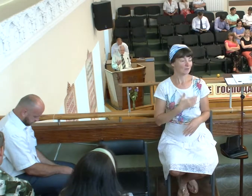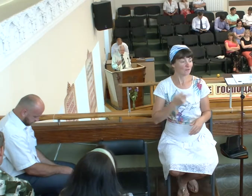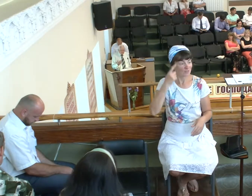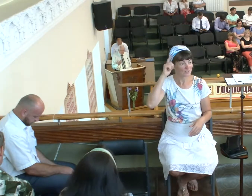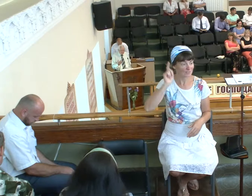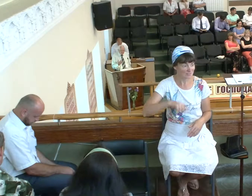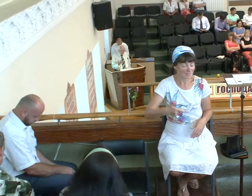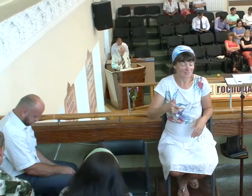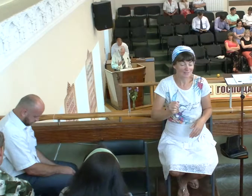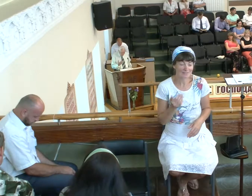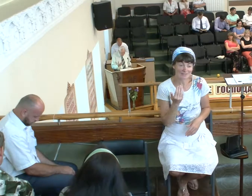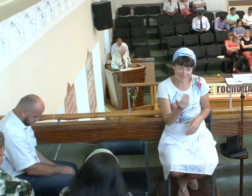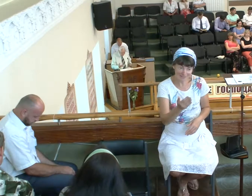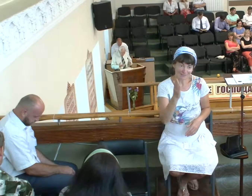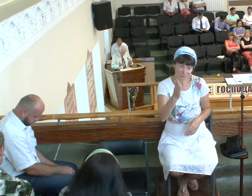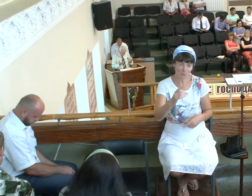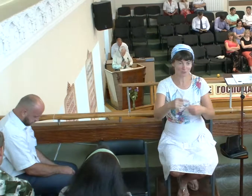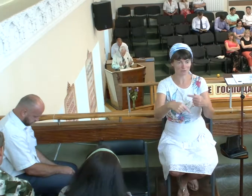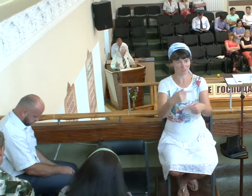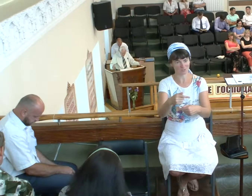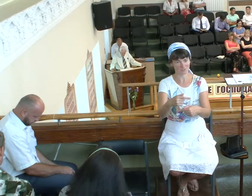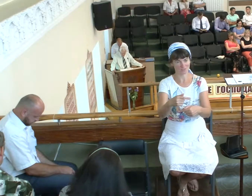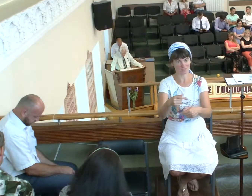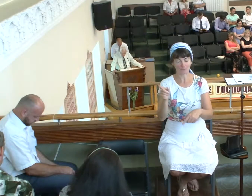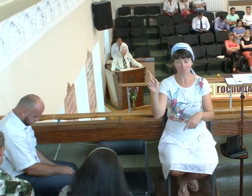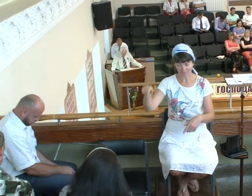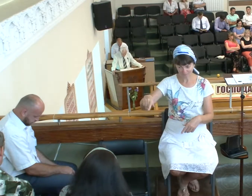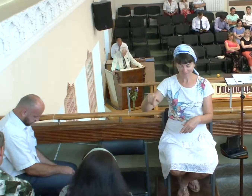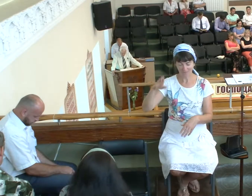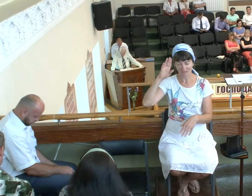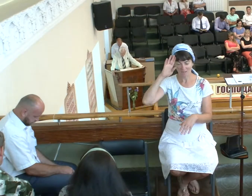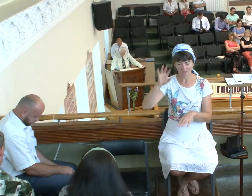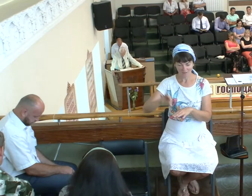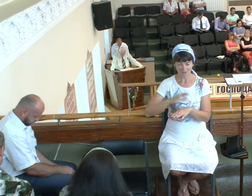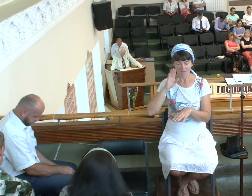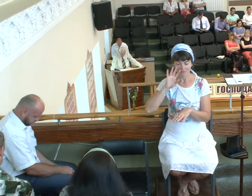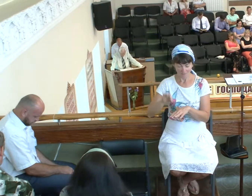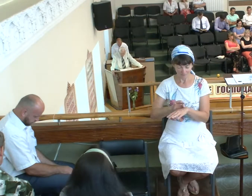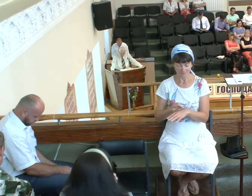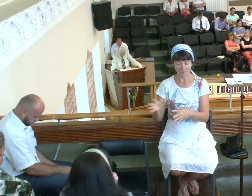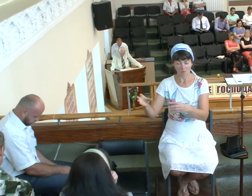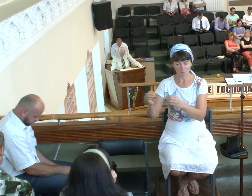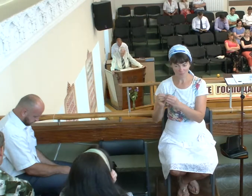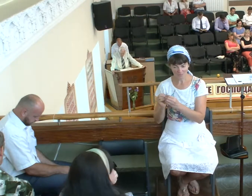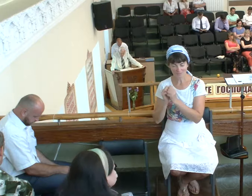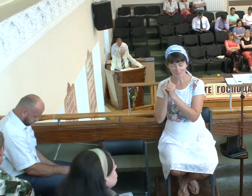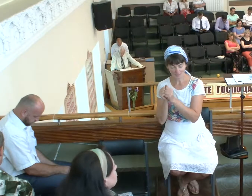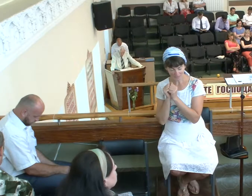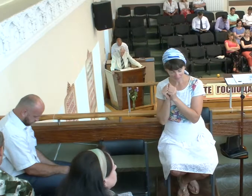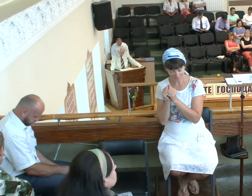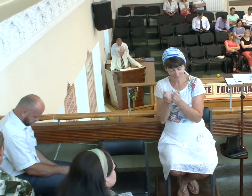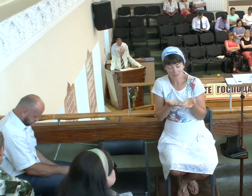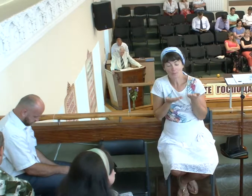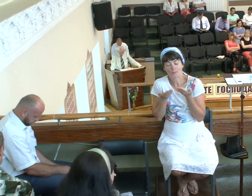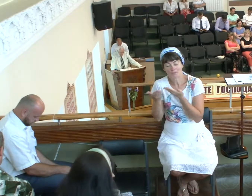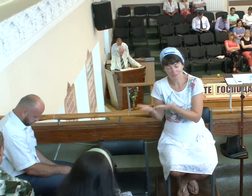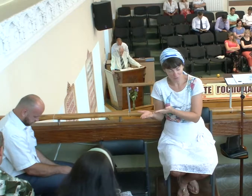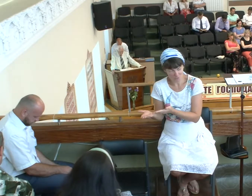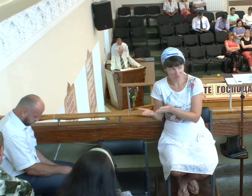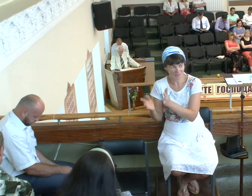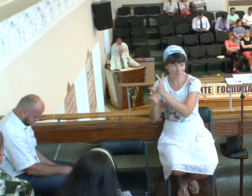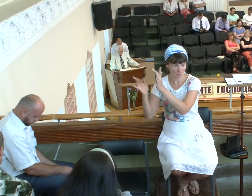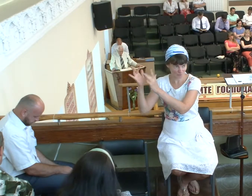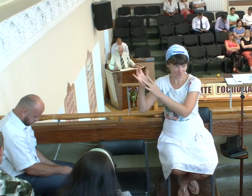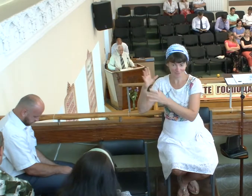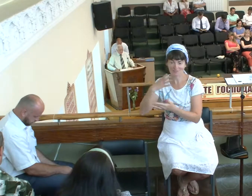проводить вечность. И они молились, продолжая Иисуса Христа в свое сердце. Друзья дорогие, апостол